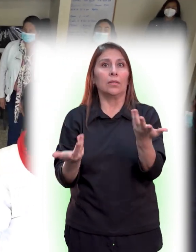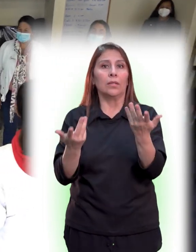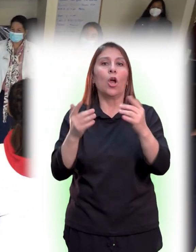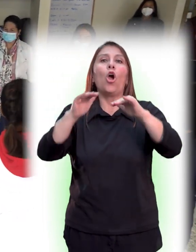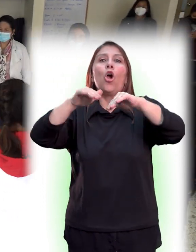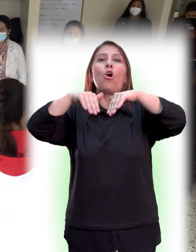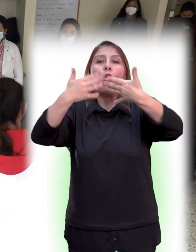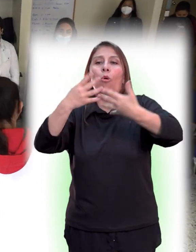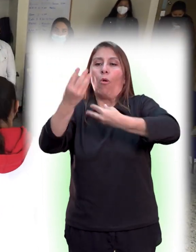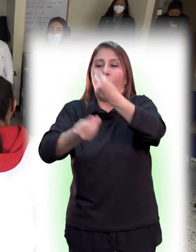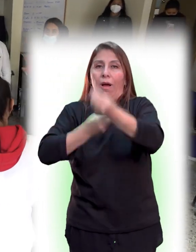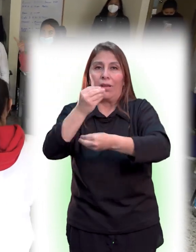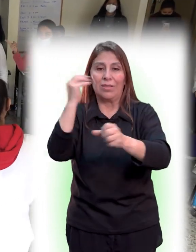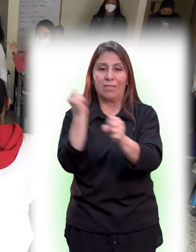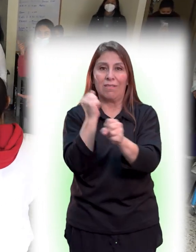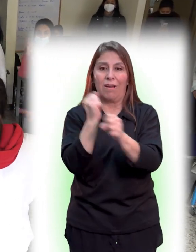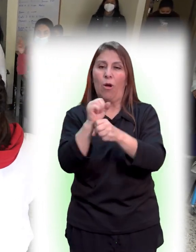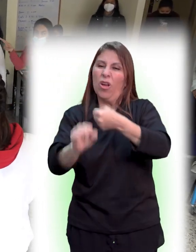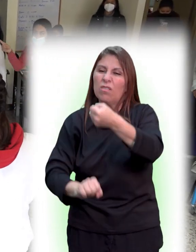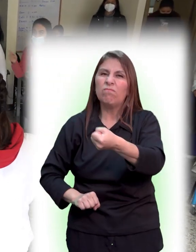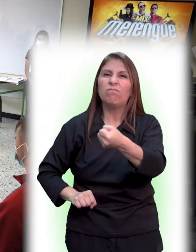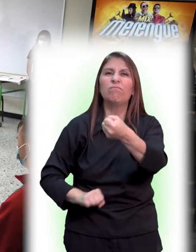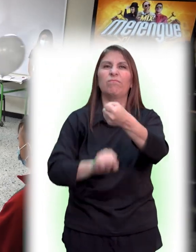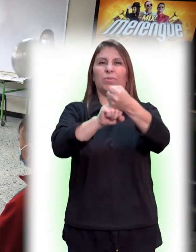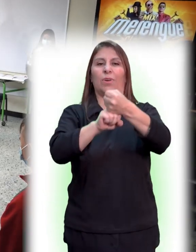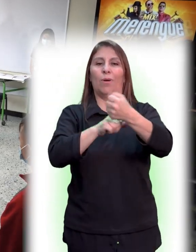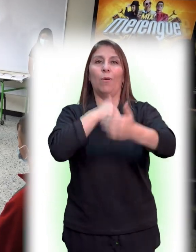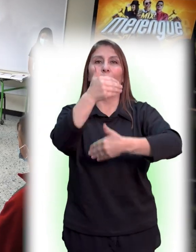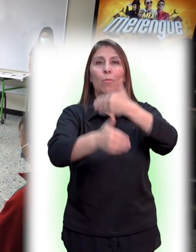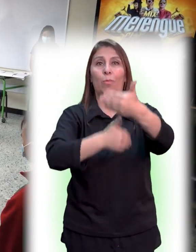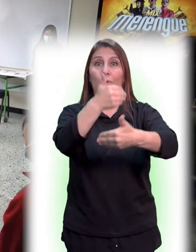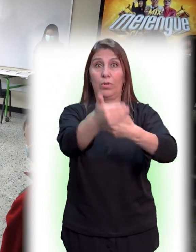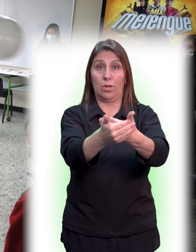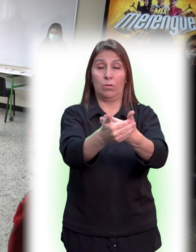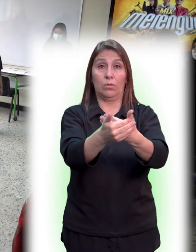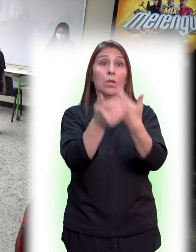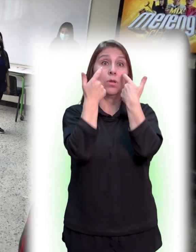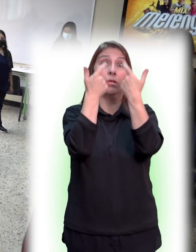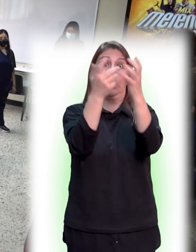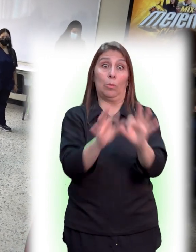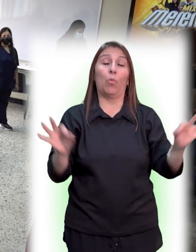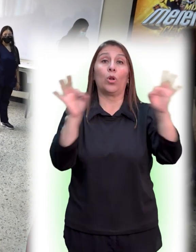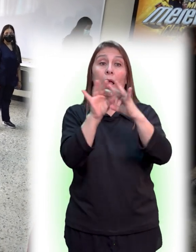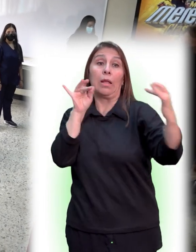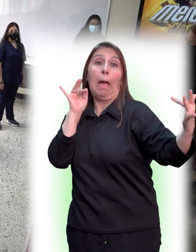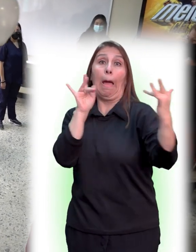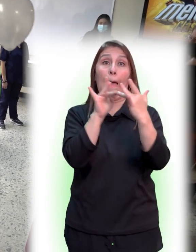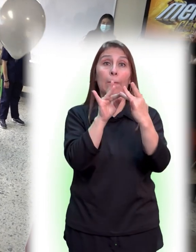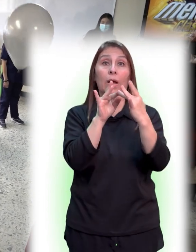soporta esos diferentes procesos y esas diferentes funciones misionales de nuestra universidad.